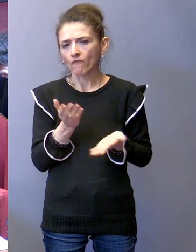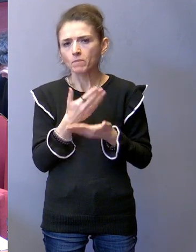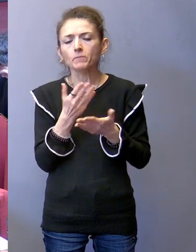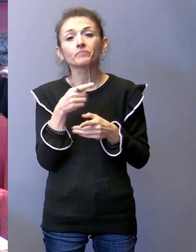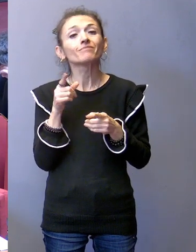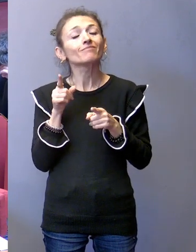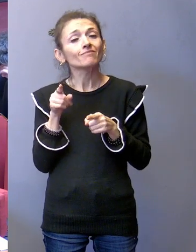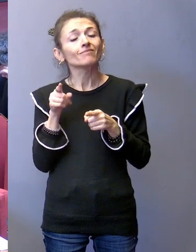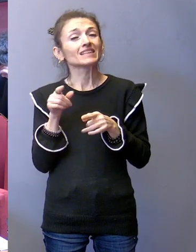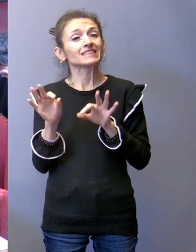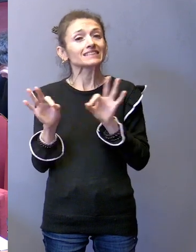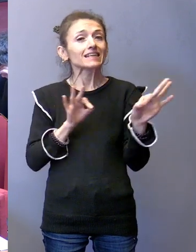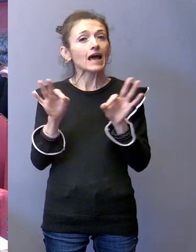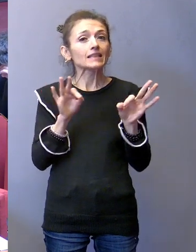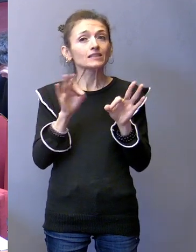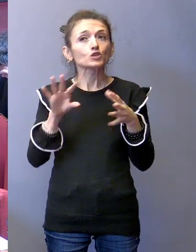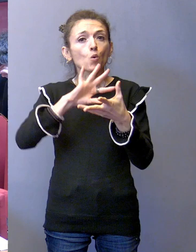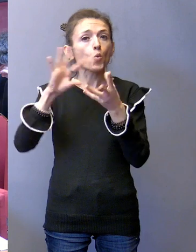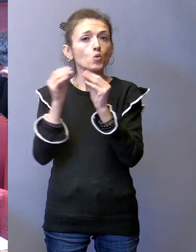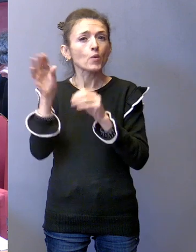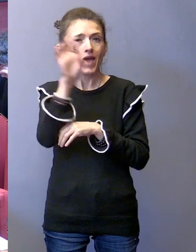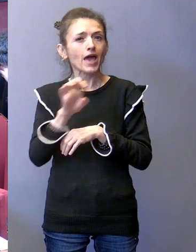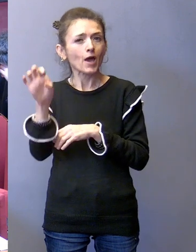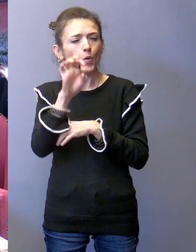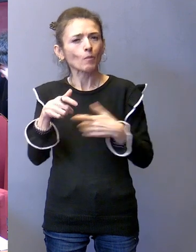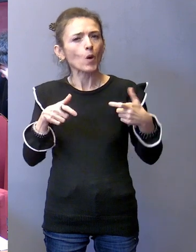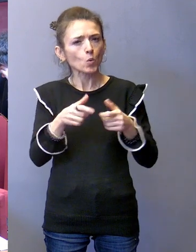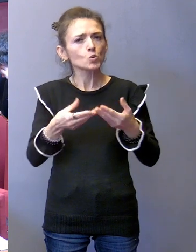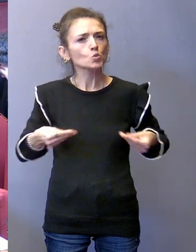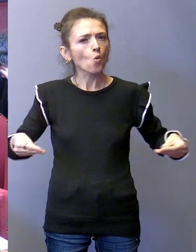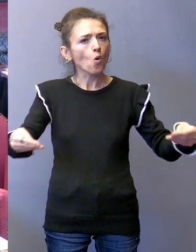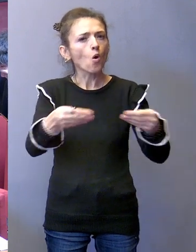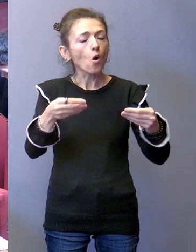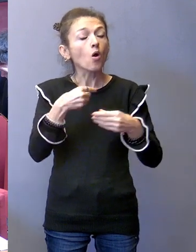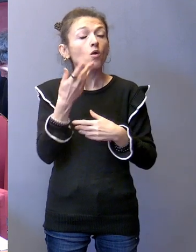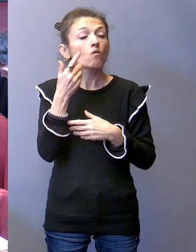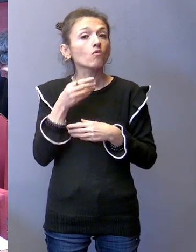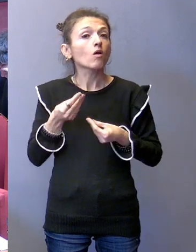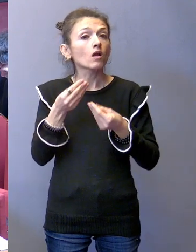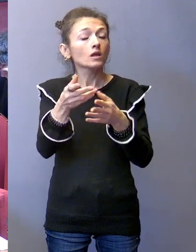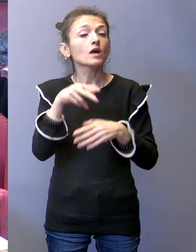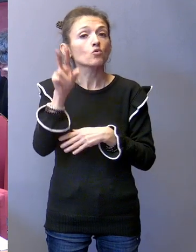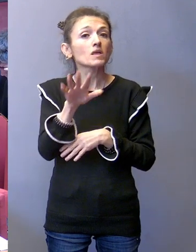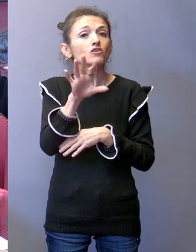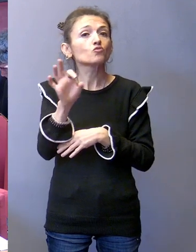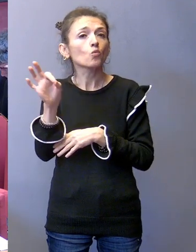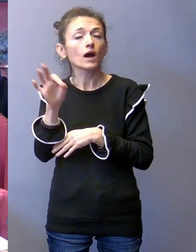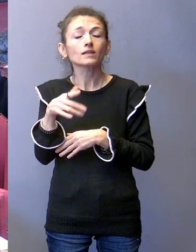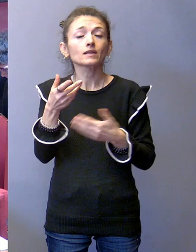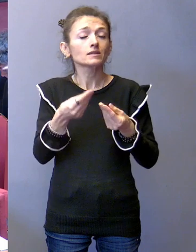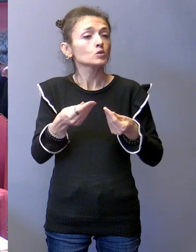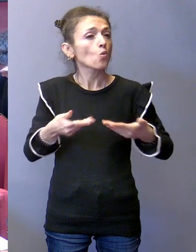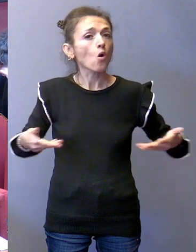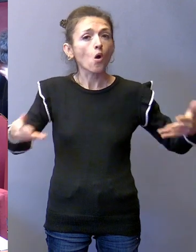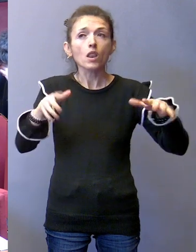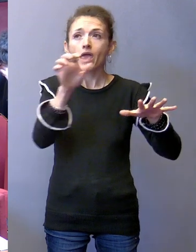considerato che la strategia dell'Unione Europea per il suolo si propone di garantire che entro il 2050 tutti gli ecosistemi dei suoli dell'Unione Europea